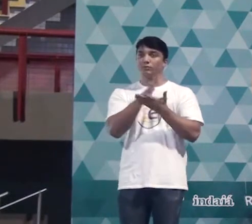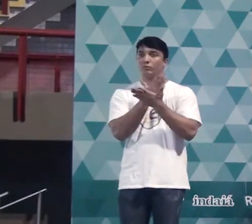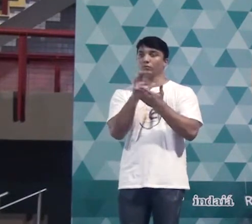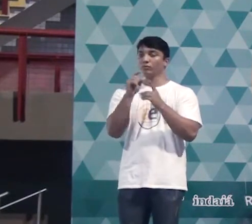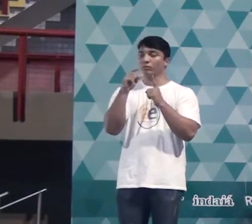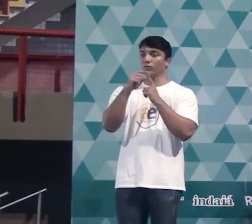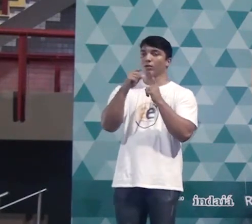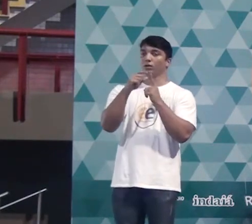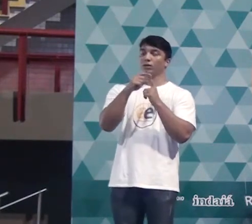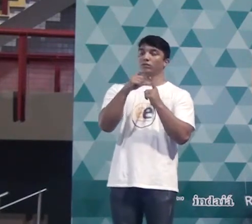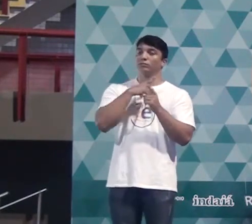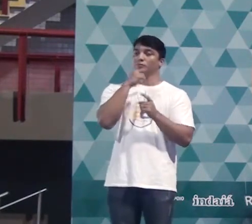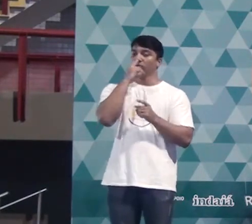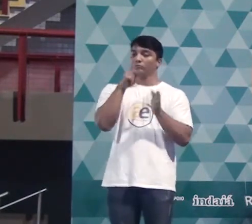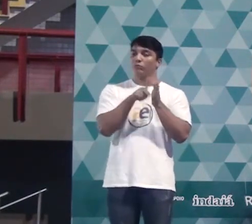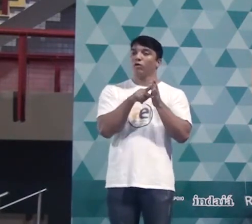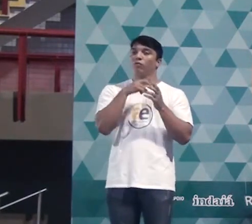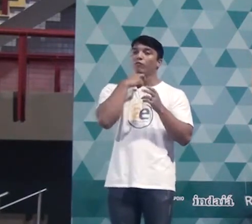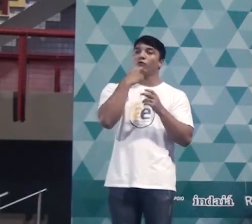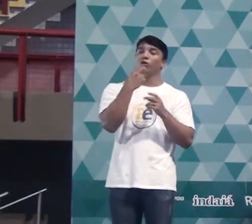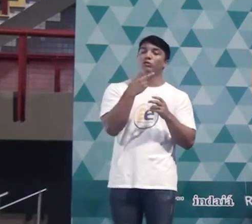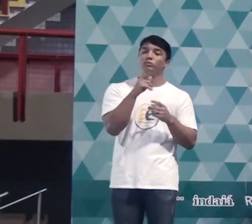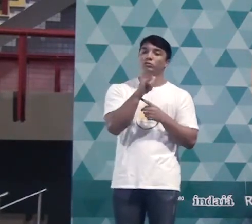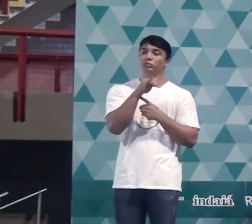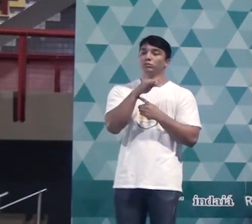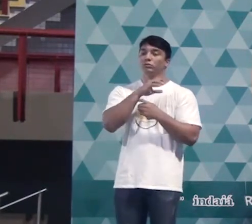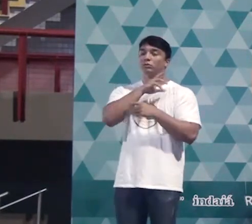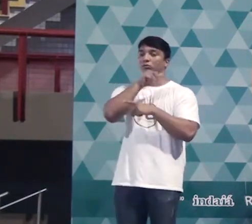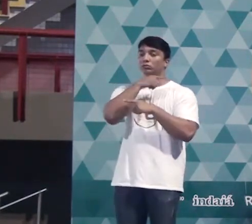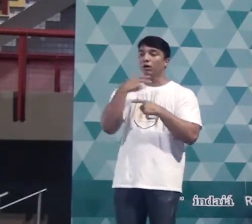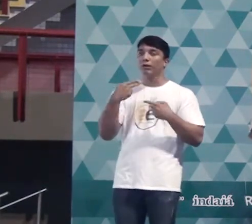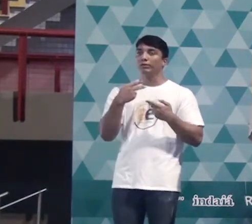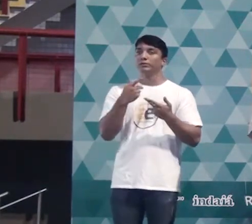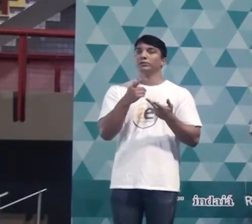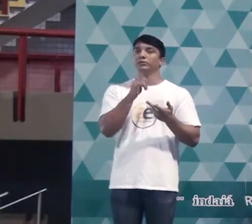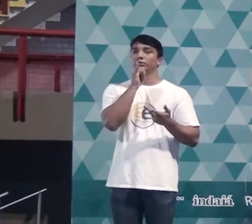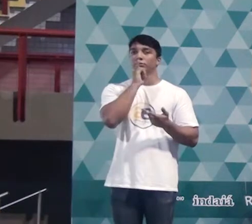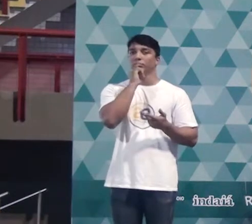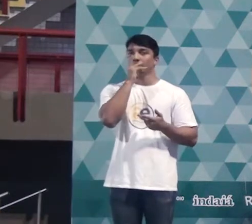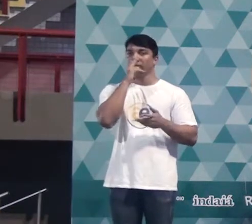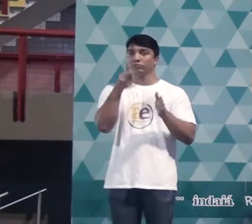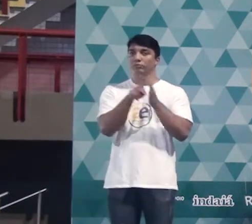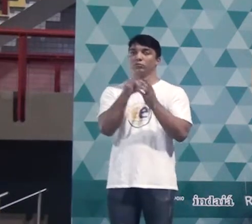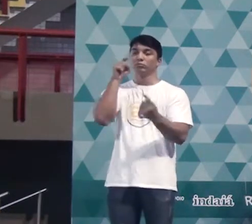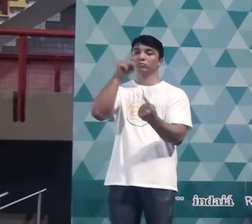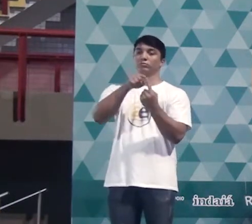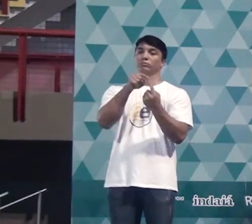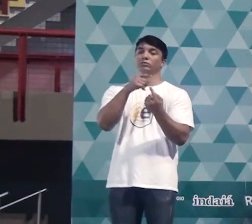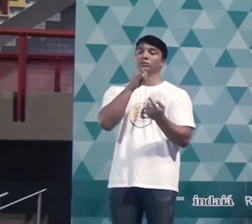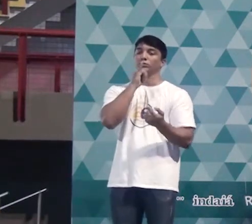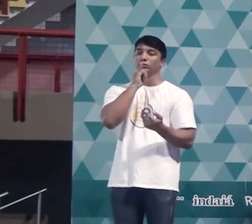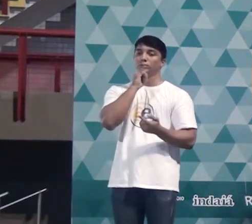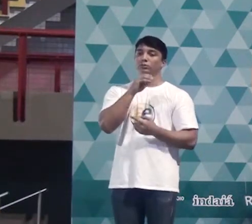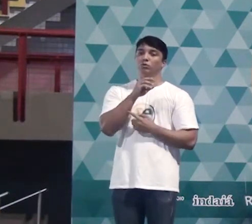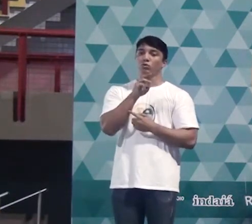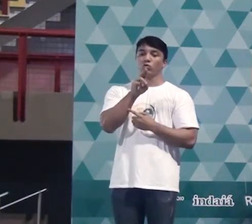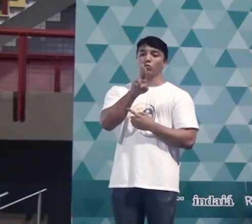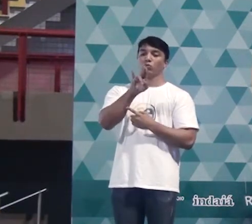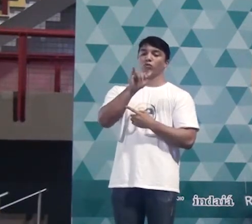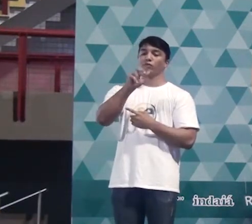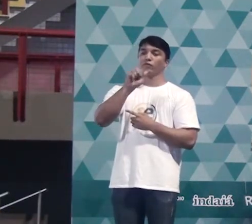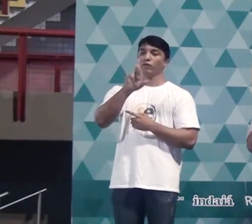que designam vozes de animais, como indicam vozes de animais, como